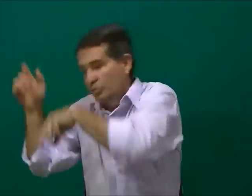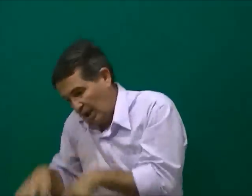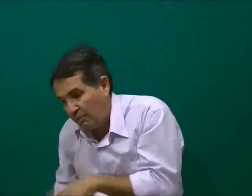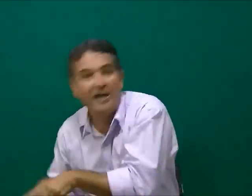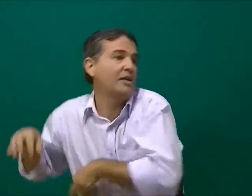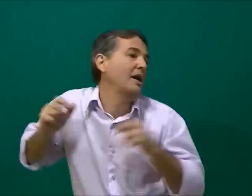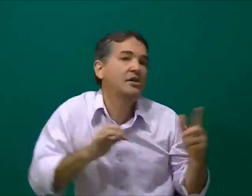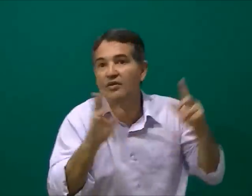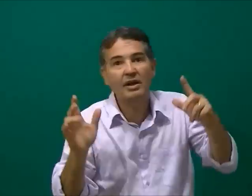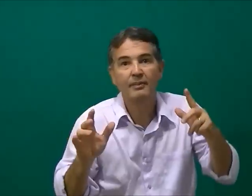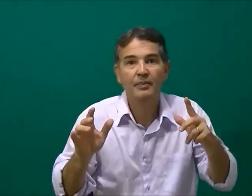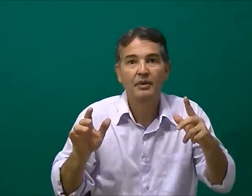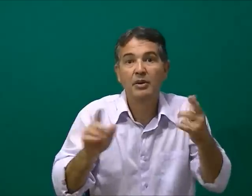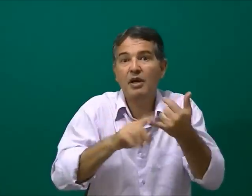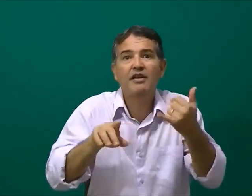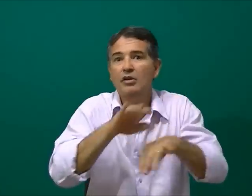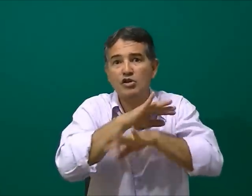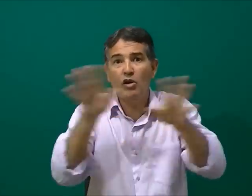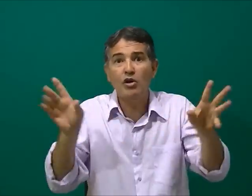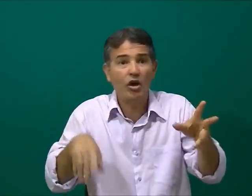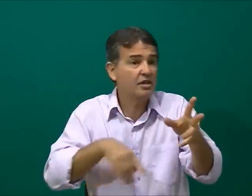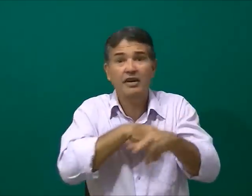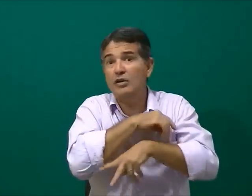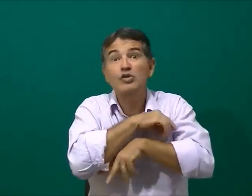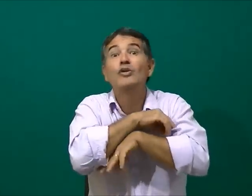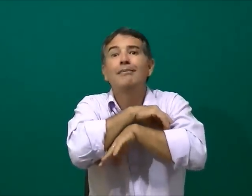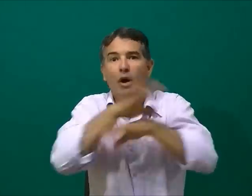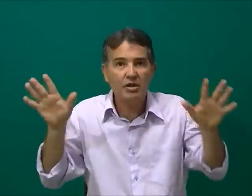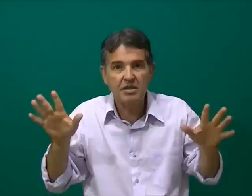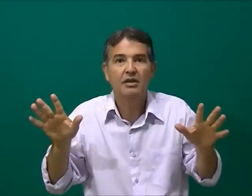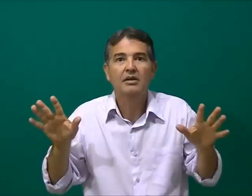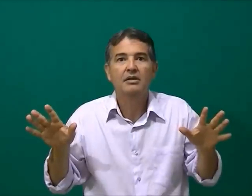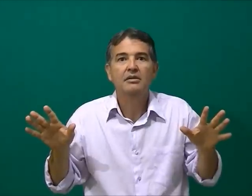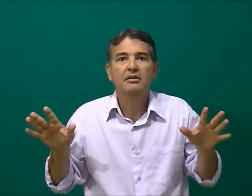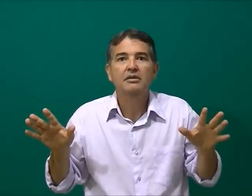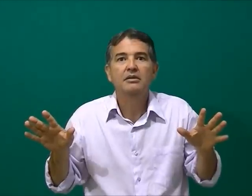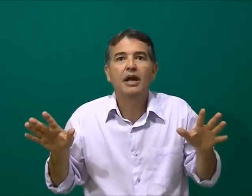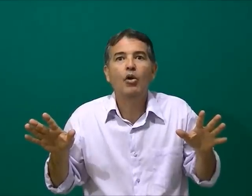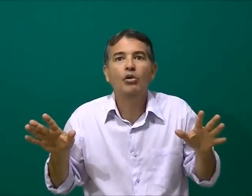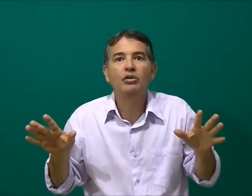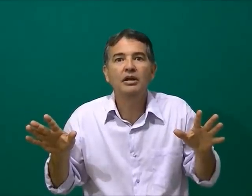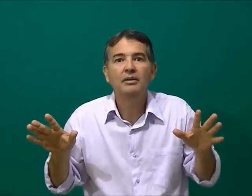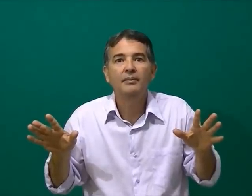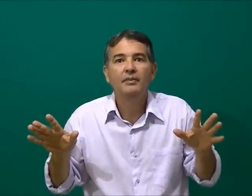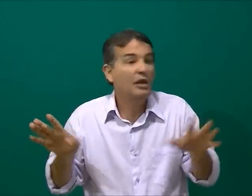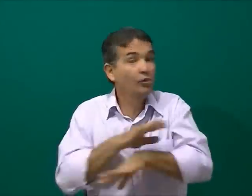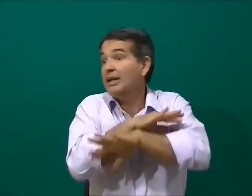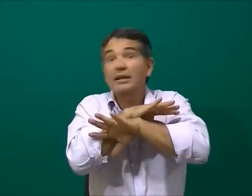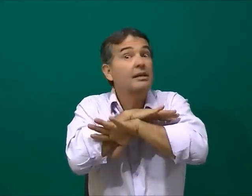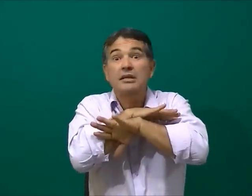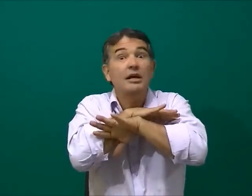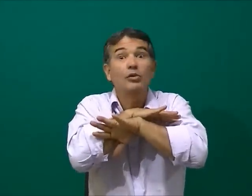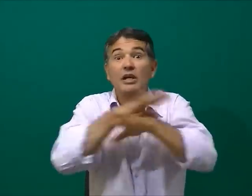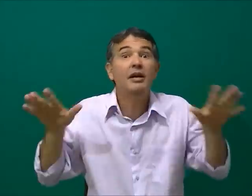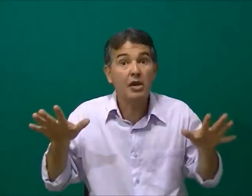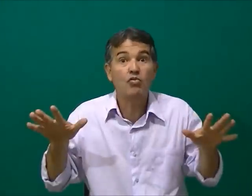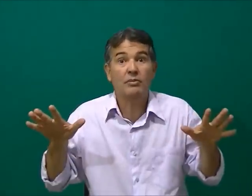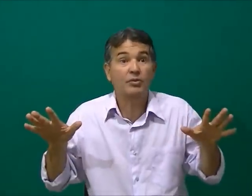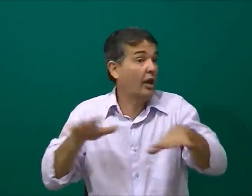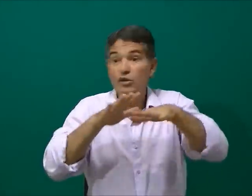se abaixa, mexe, vira. Primeiro vai ter uma escoliose, vai ter uma esculhambose na coluna e não está ensinando Libras nenhuma, porque isso